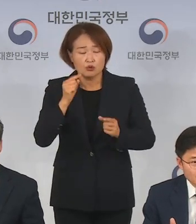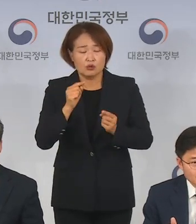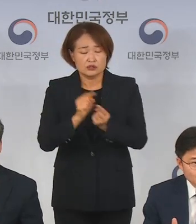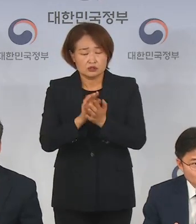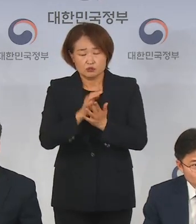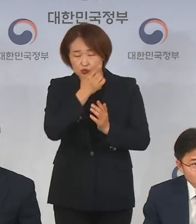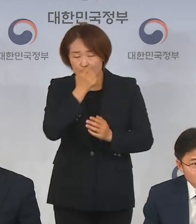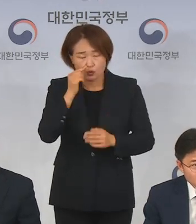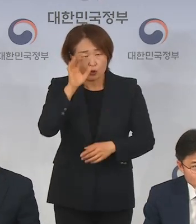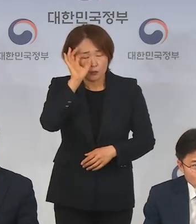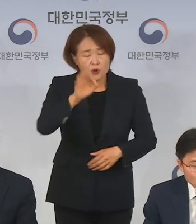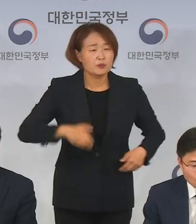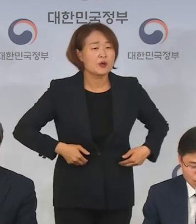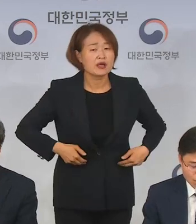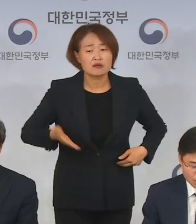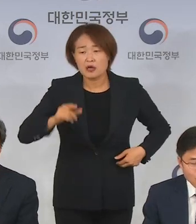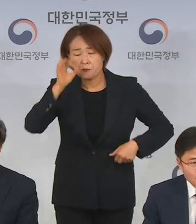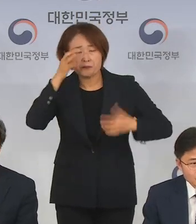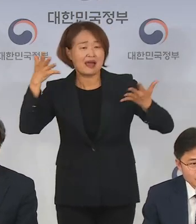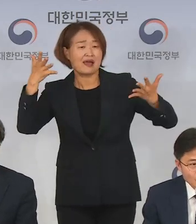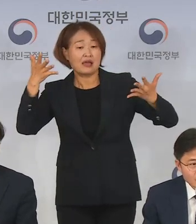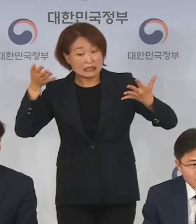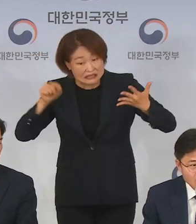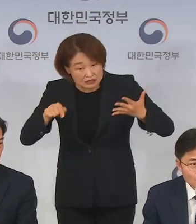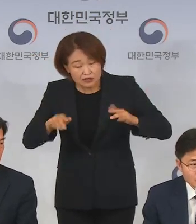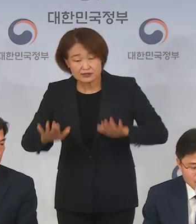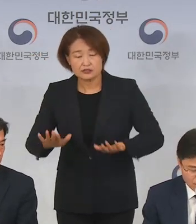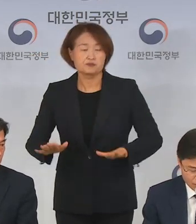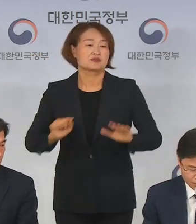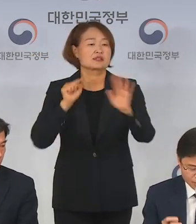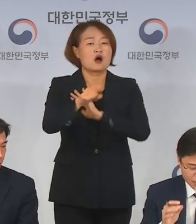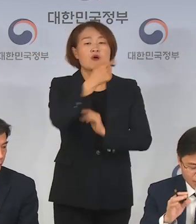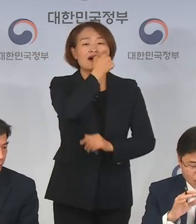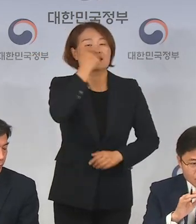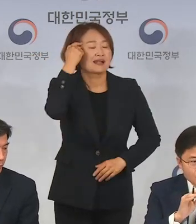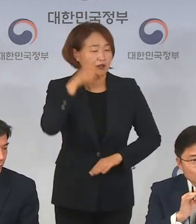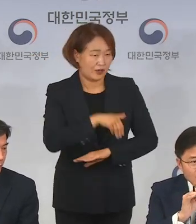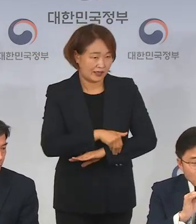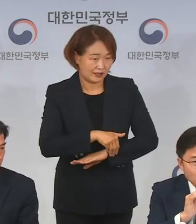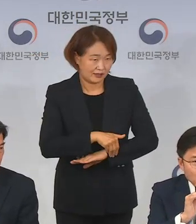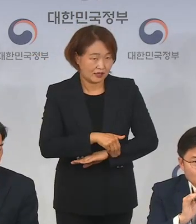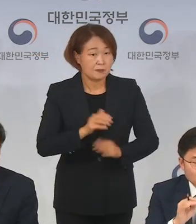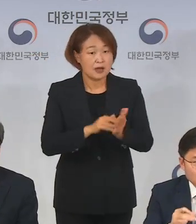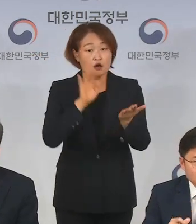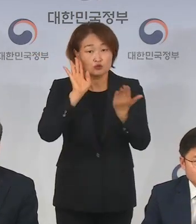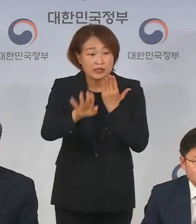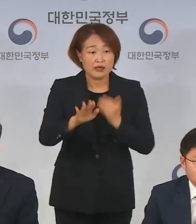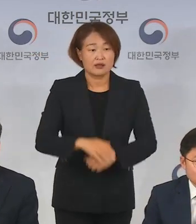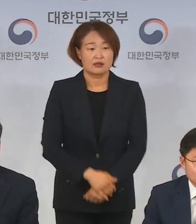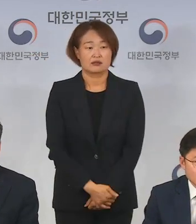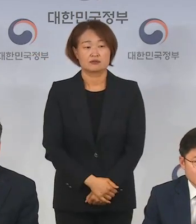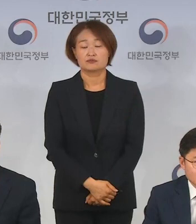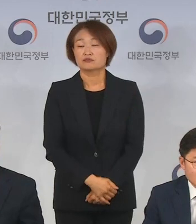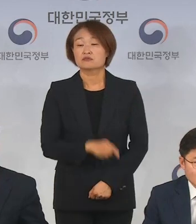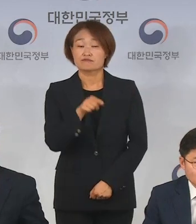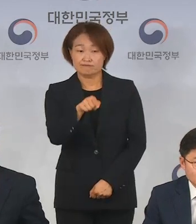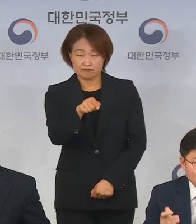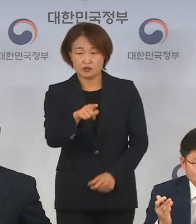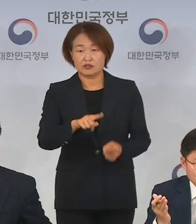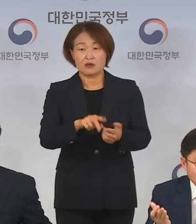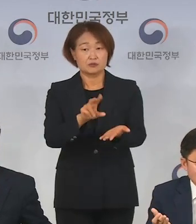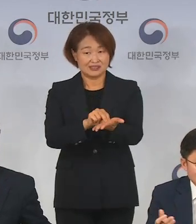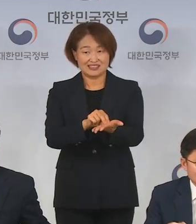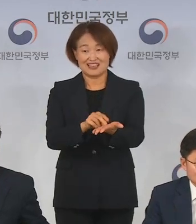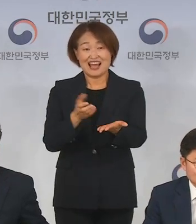이번 점검단상에 넣은 거고 그걸 저희들이 확인을 할 겁니다. 그리고 나서 저희들이 이 부분에 대해서 아까도